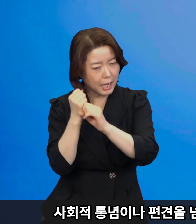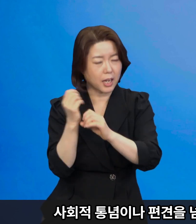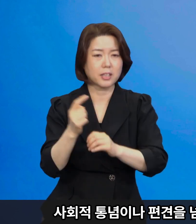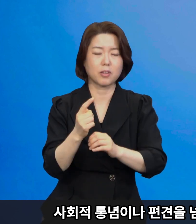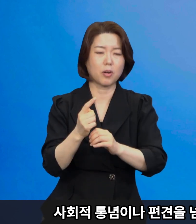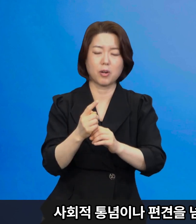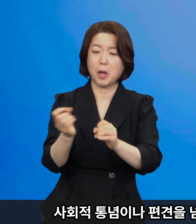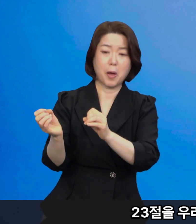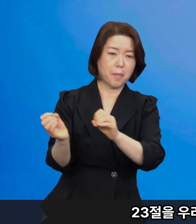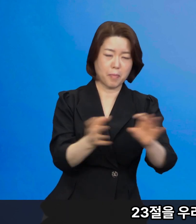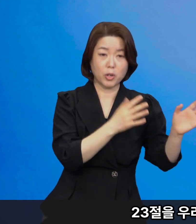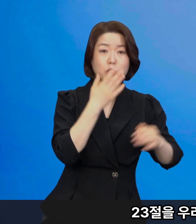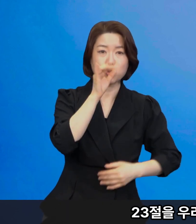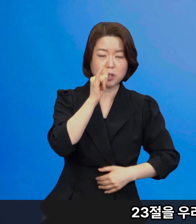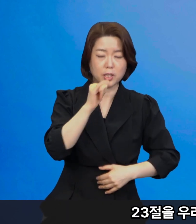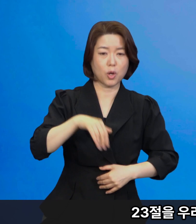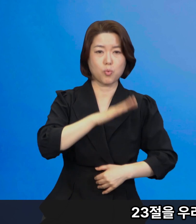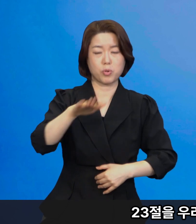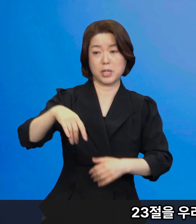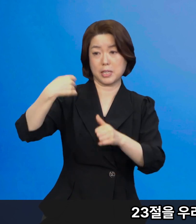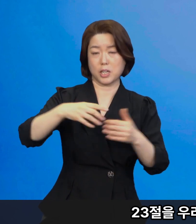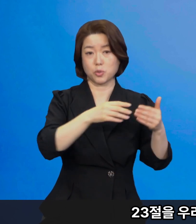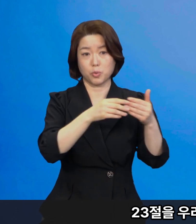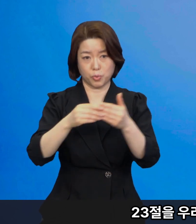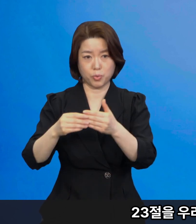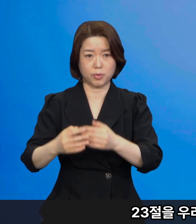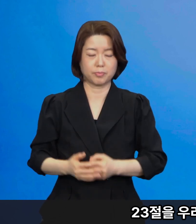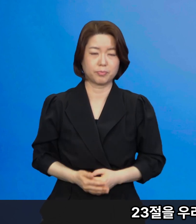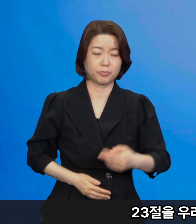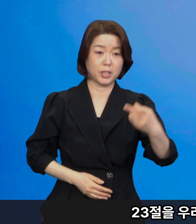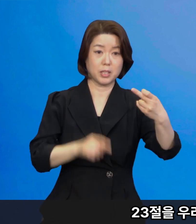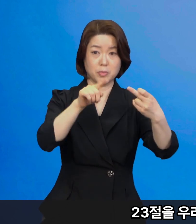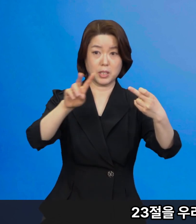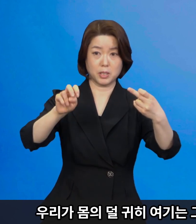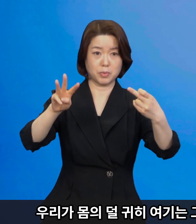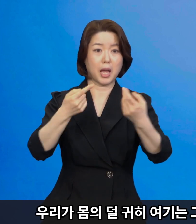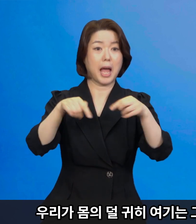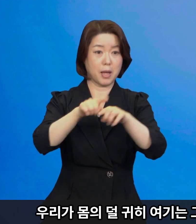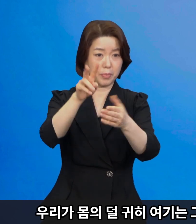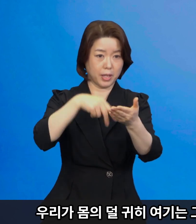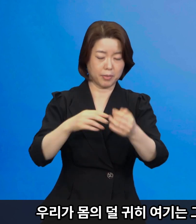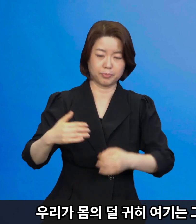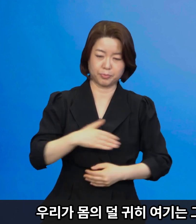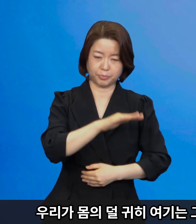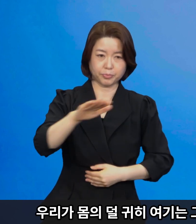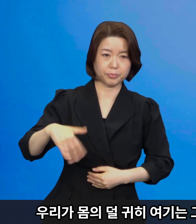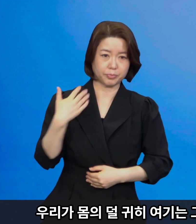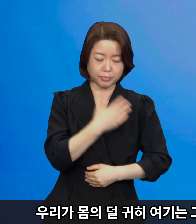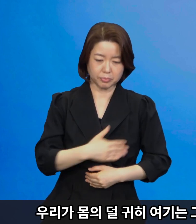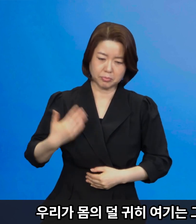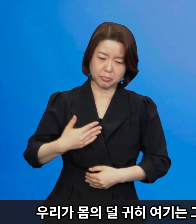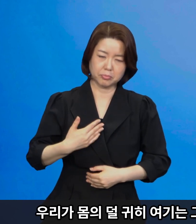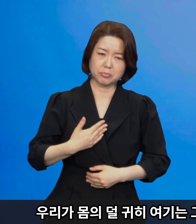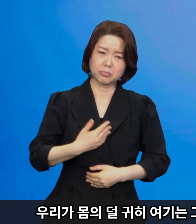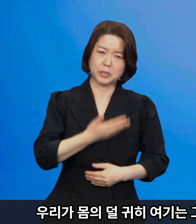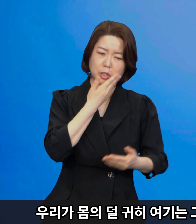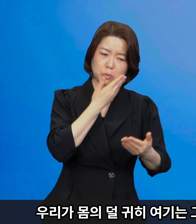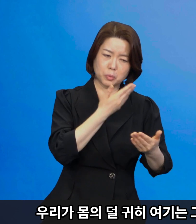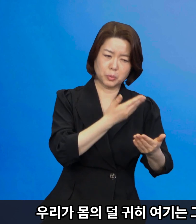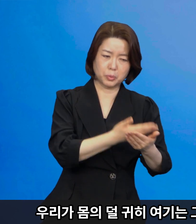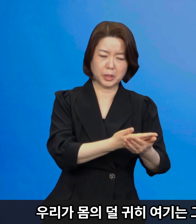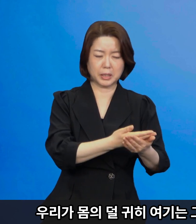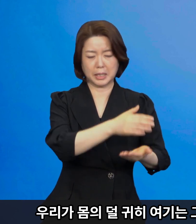우리를 이끌어 줍니다. 23절을 우리 함께 읽겠습니다. 우리가 몸이 덜 귀히